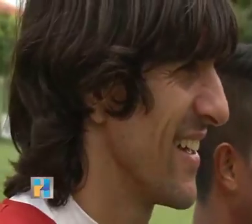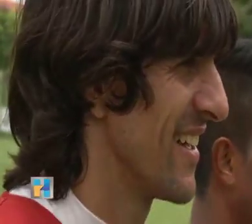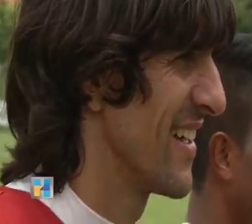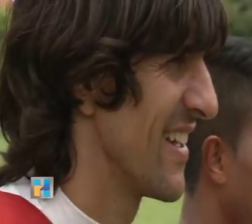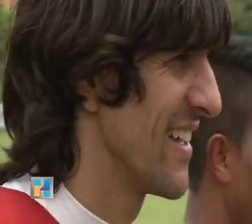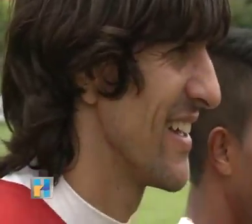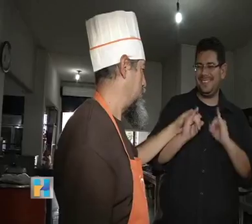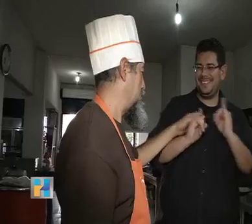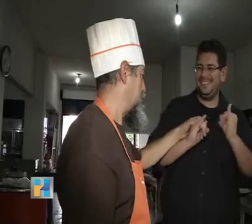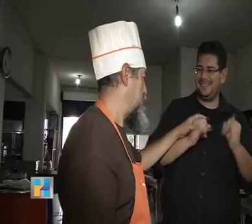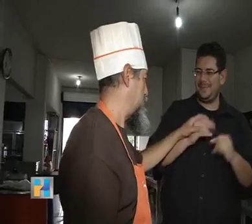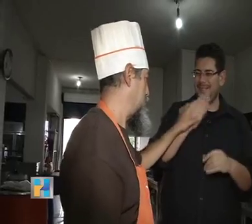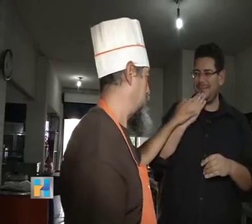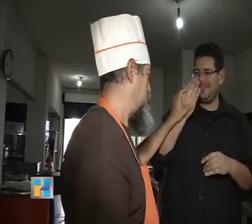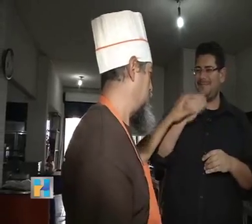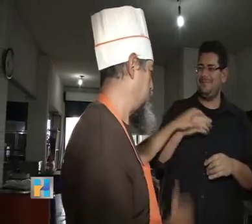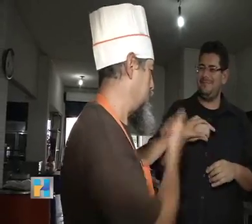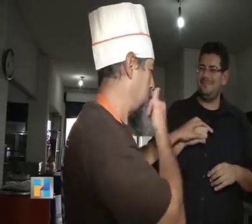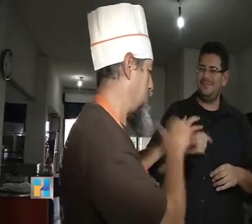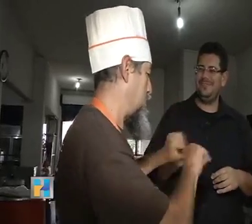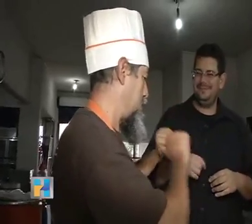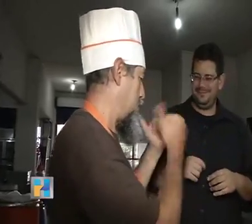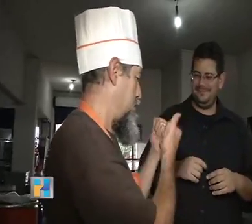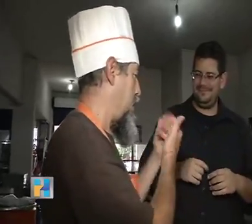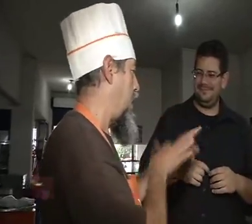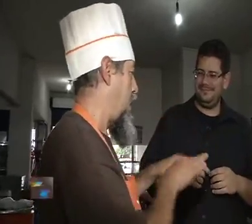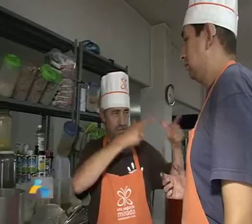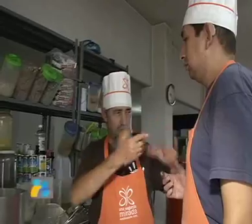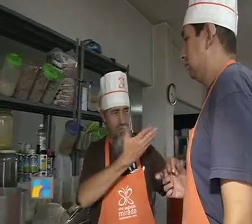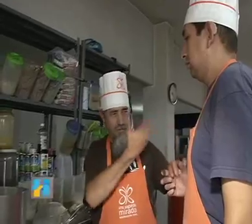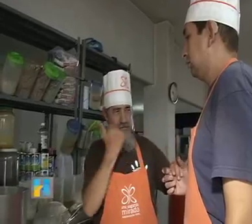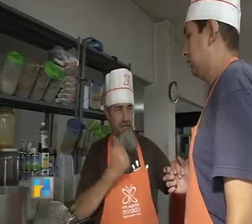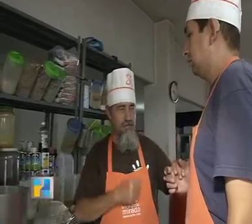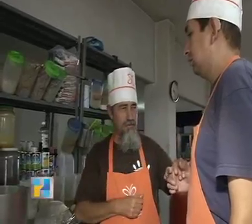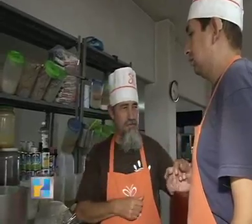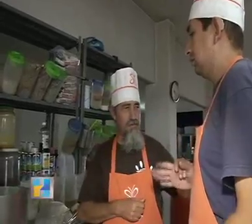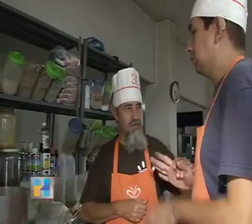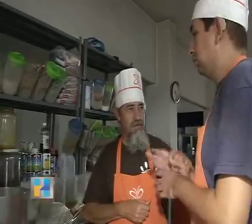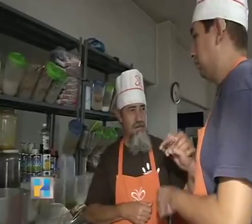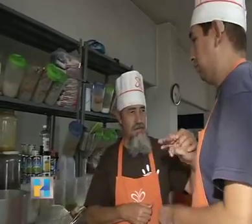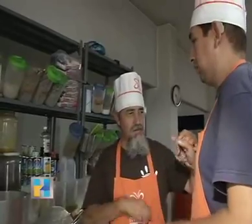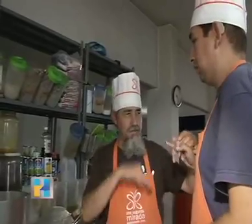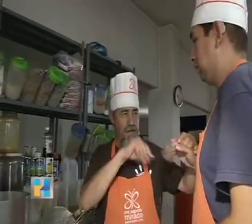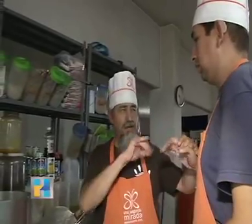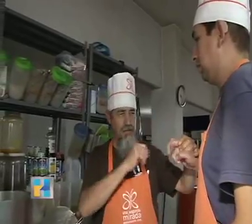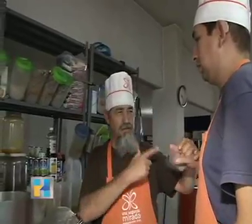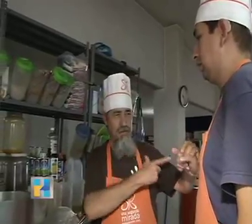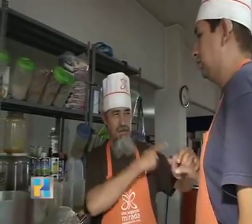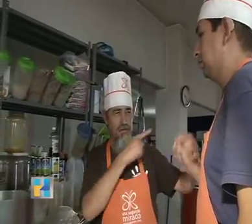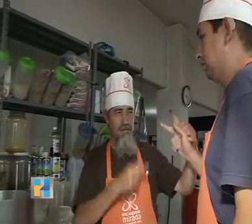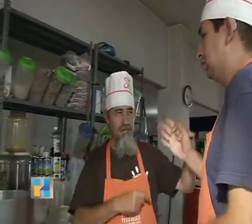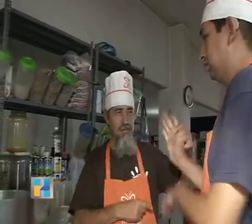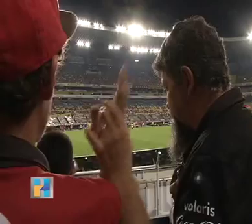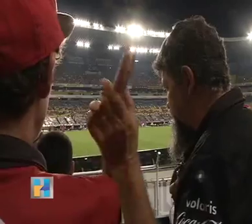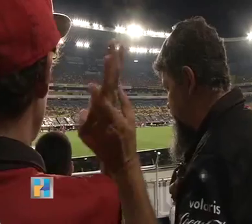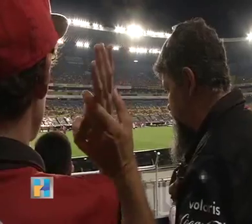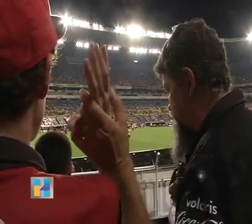ejemplo, enseña a otros a hablar su lengua, a entenderlos un poco, que cuando los veamos, poder